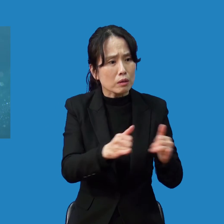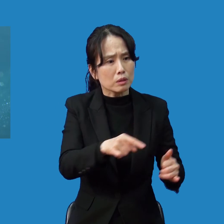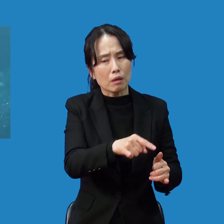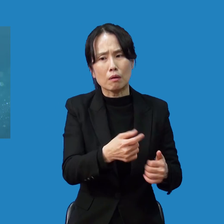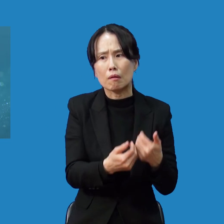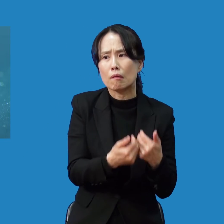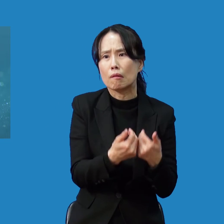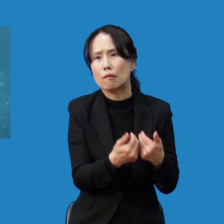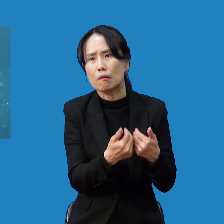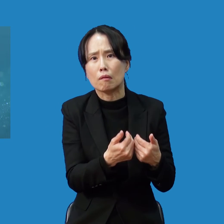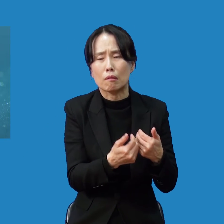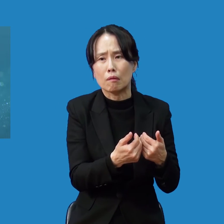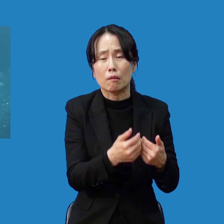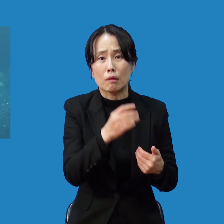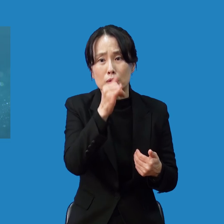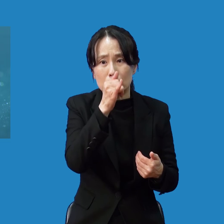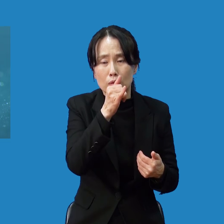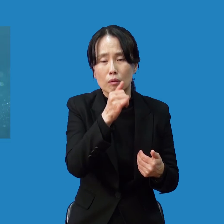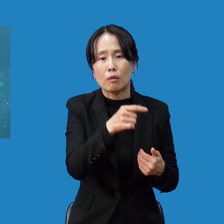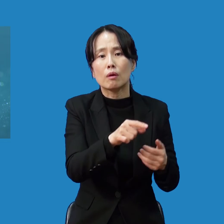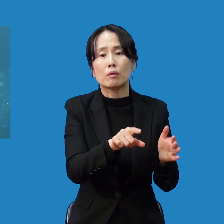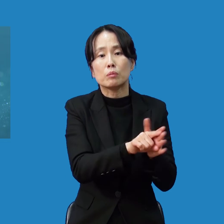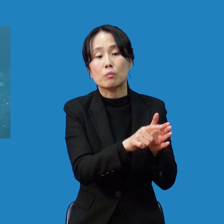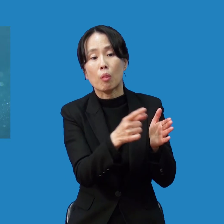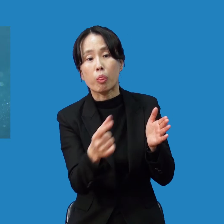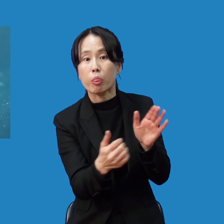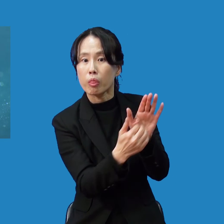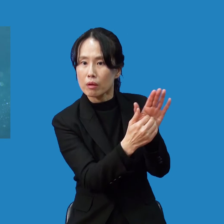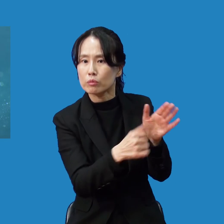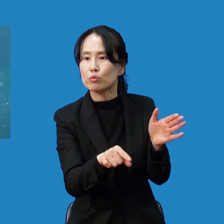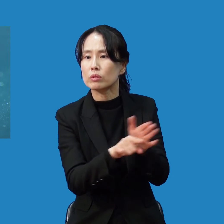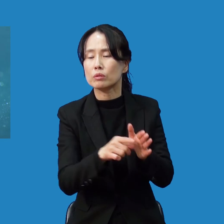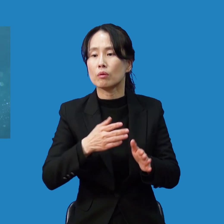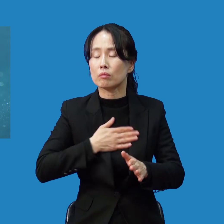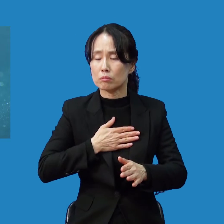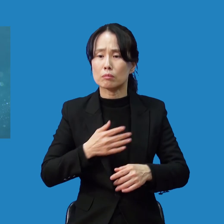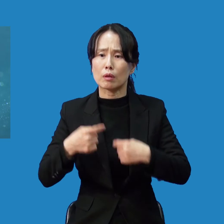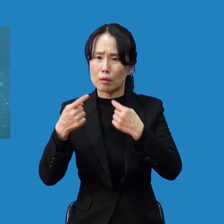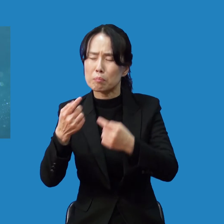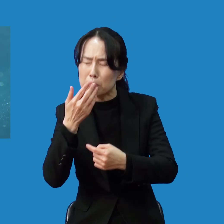그 사람을 생각해서 내 자유를 포기할 수 있어야 됩니다.